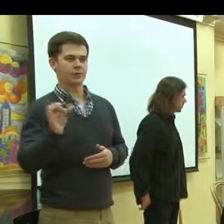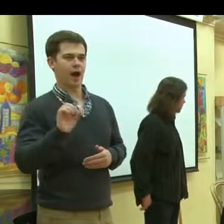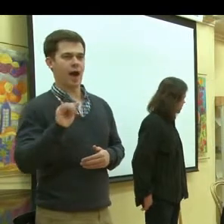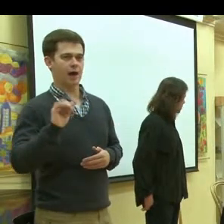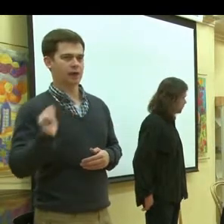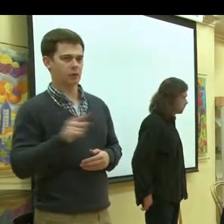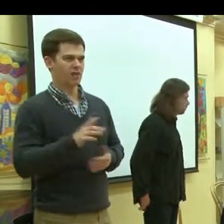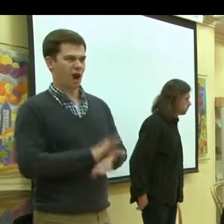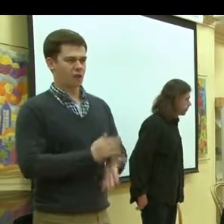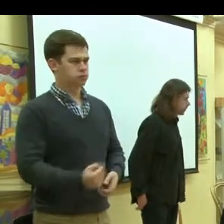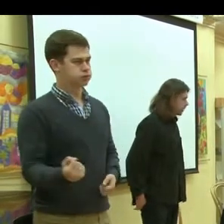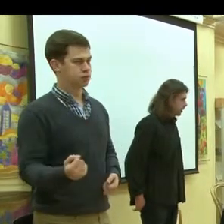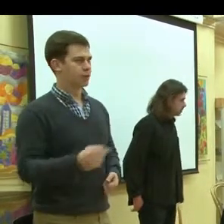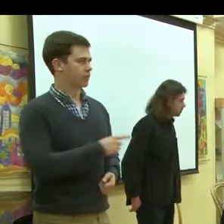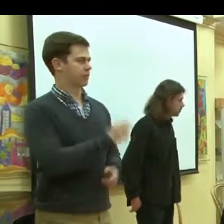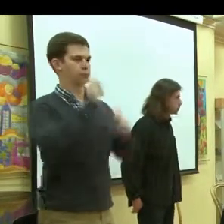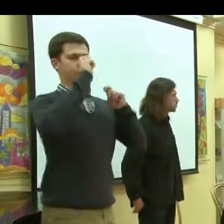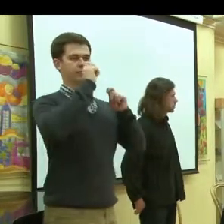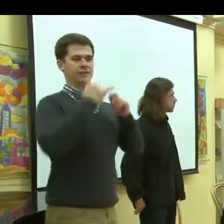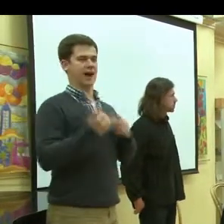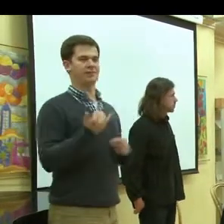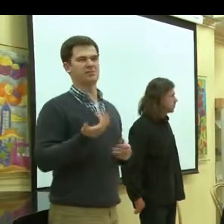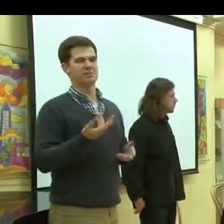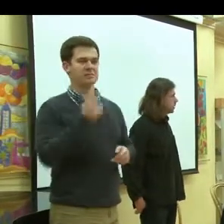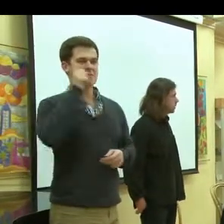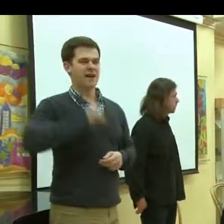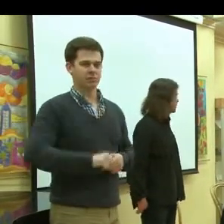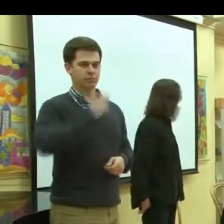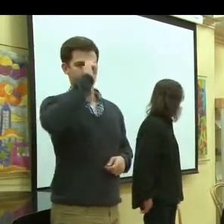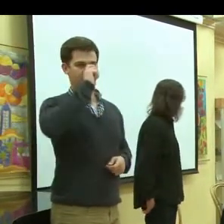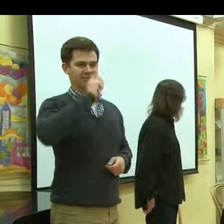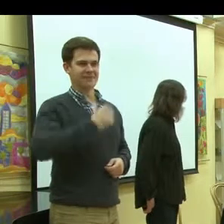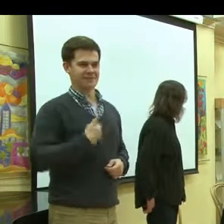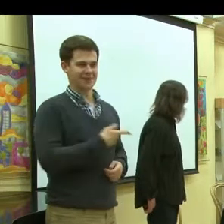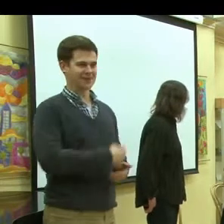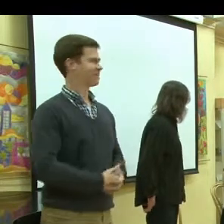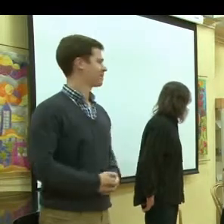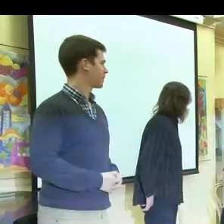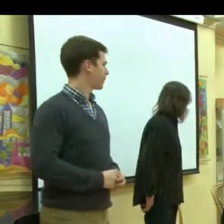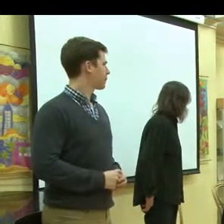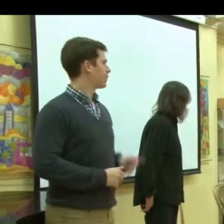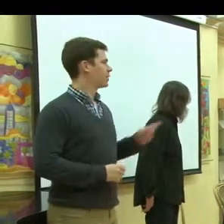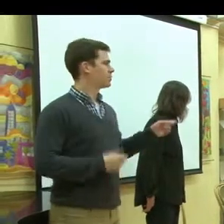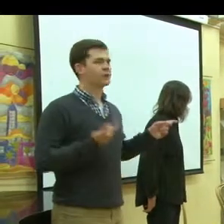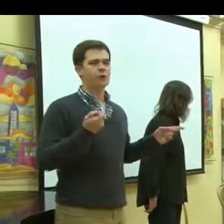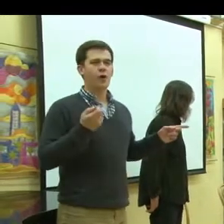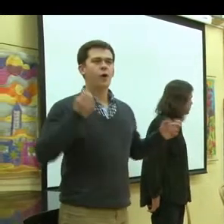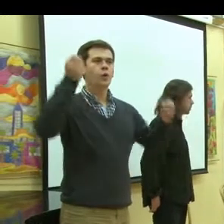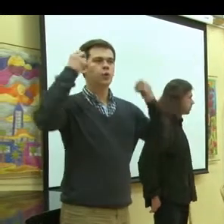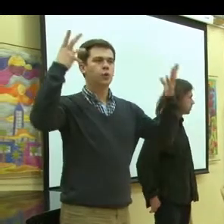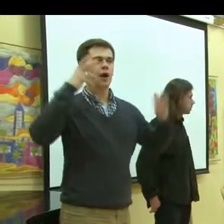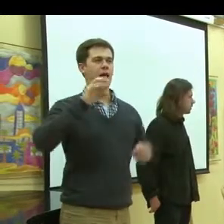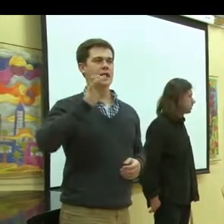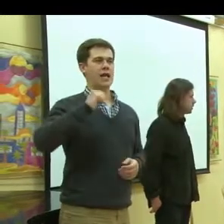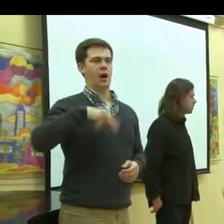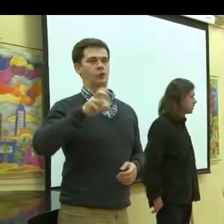Co my jeszcze dzisiaj tutaj dla Państwa przynieśliśmy? To są rzeczy związane jakby może no, z tańcem pośrednio, tutaj akurat bardziej z kulturą gauczo,